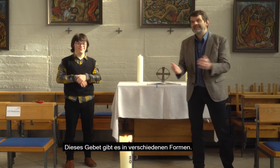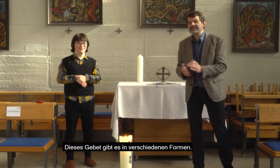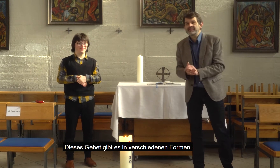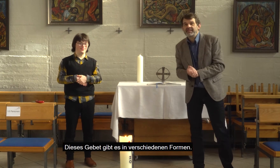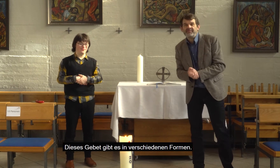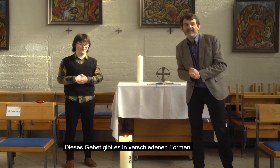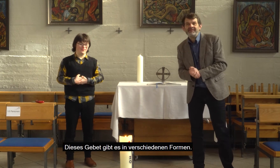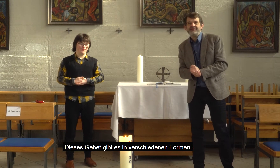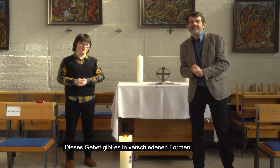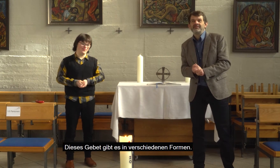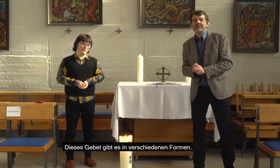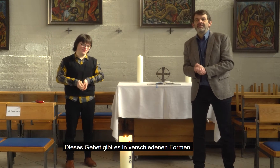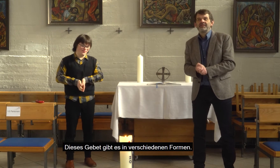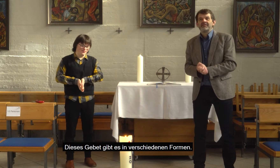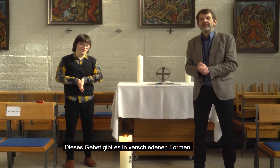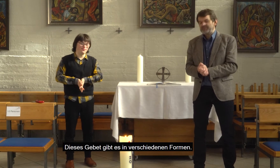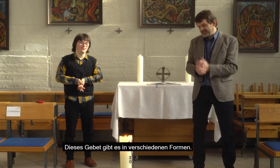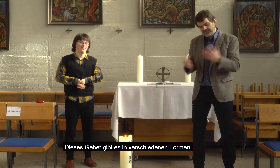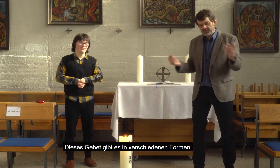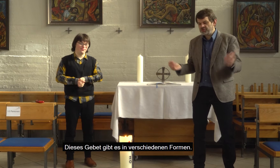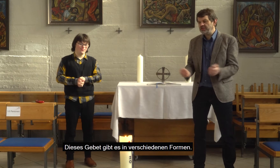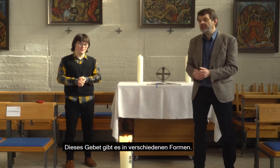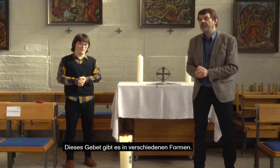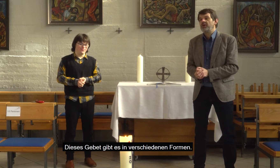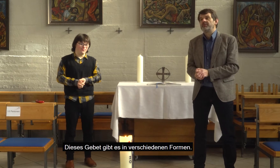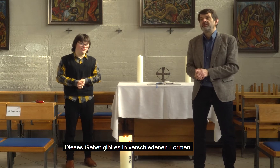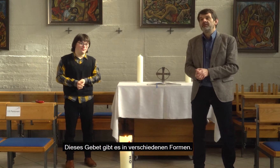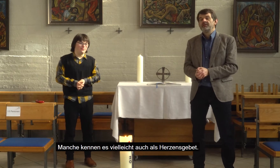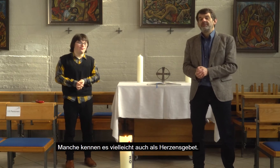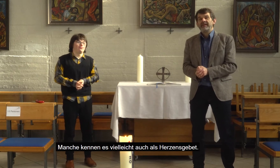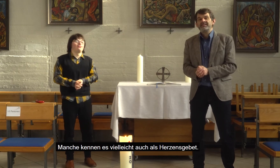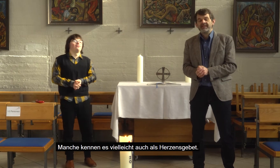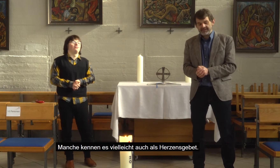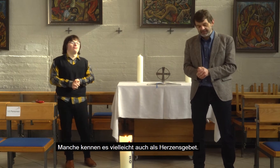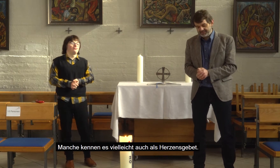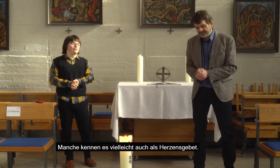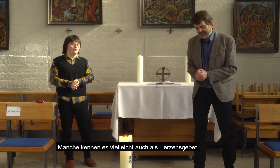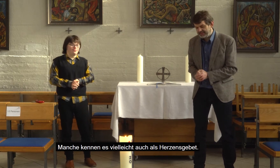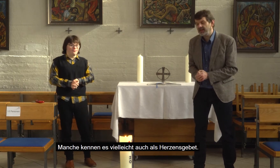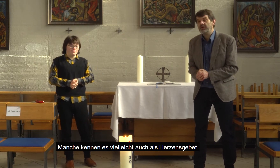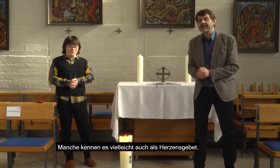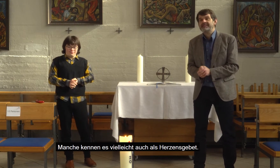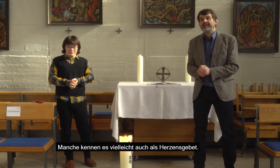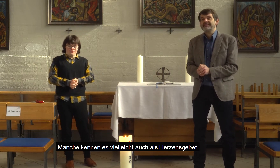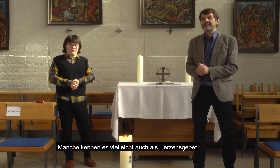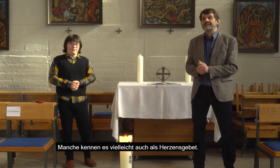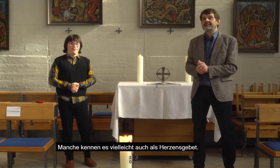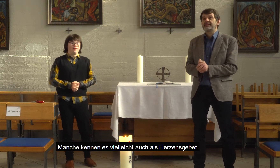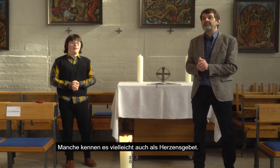Dieses Gebet gibt es in verschiedenen Formen. Manche kennen es vielleicht auch als